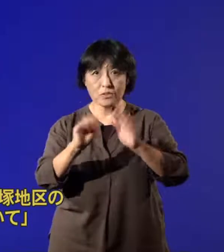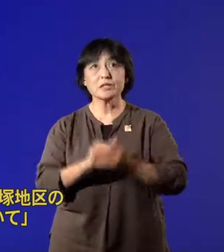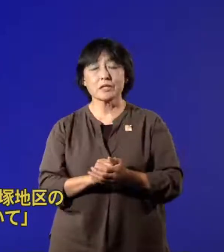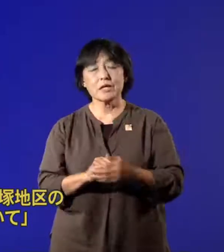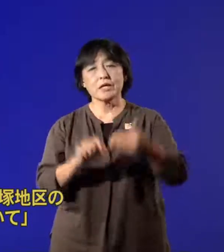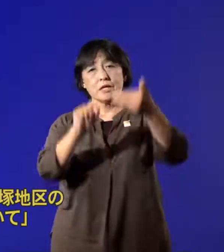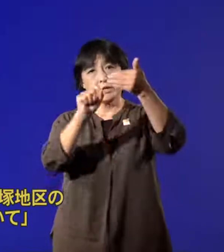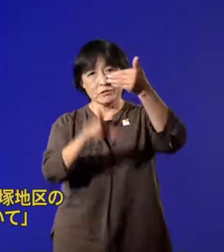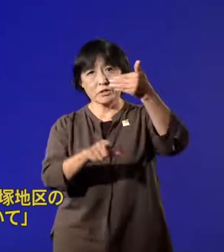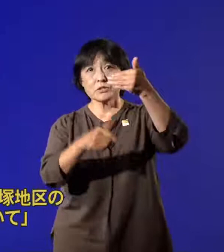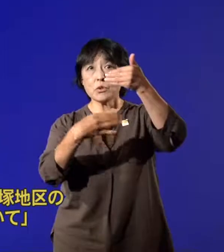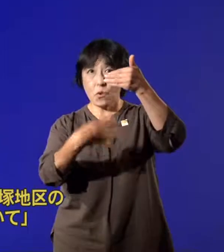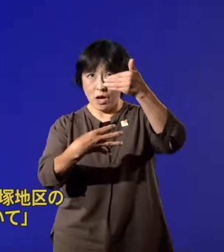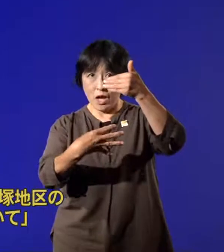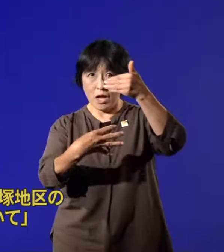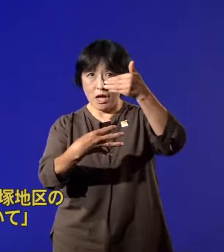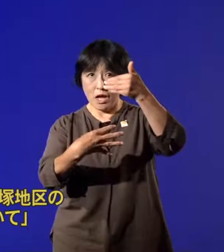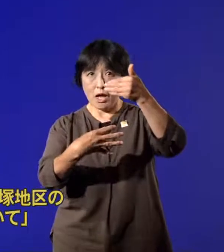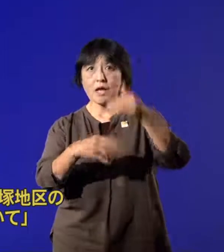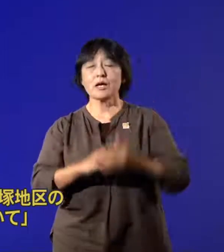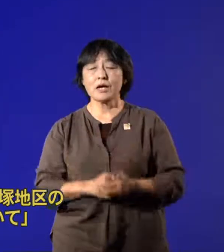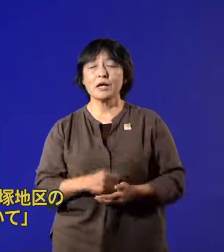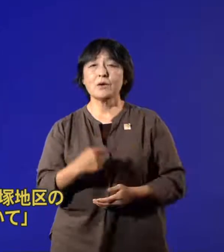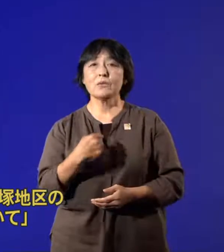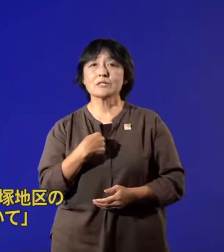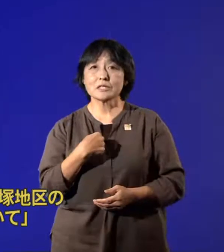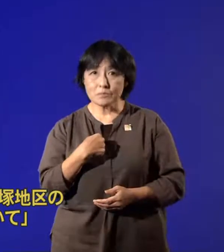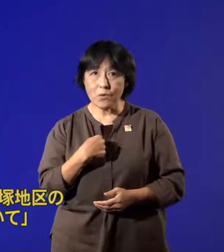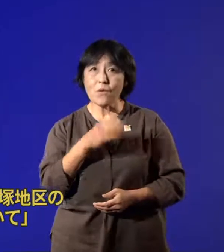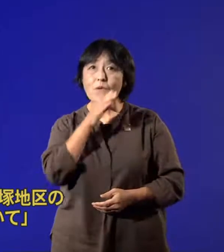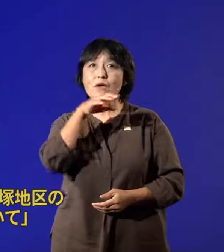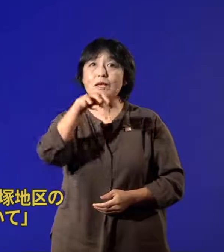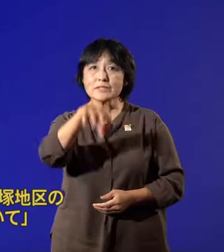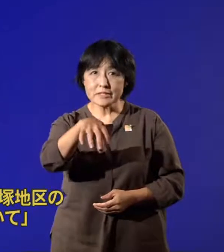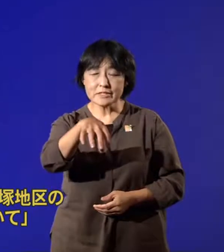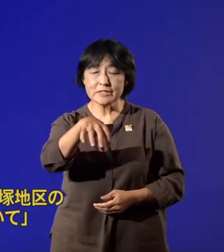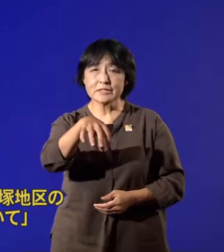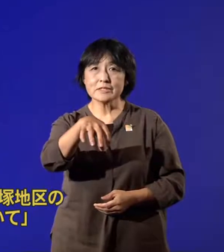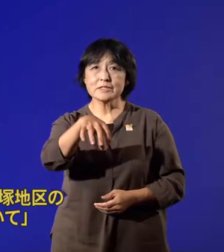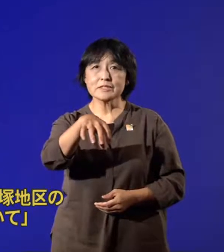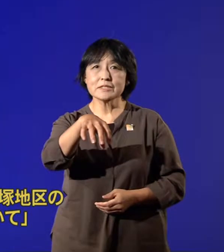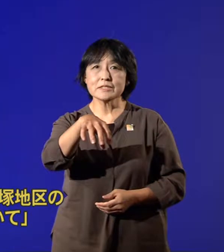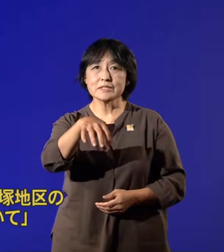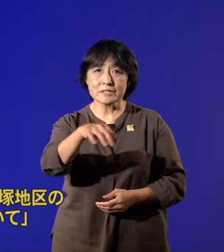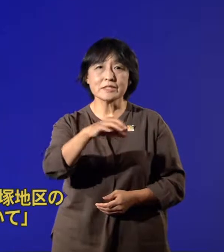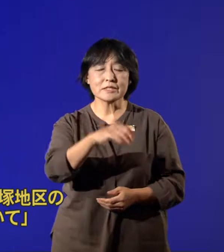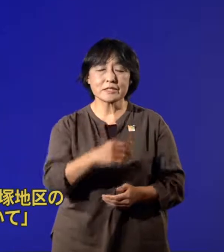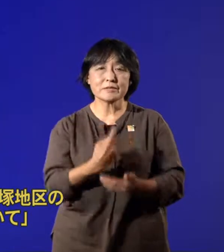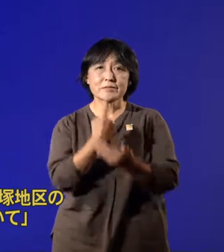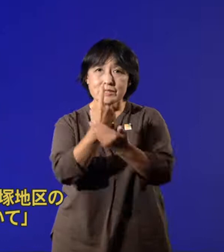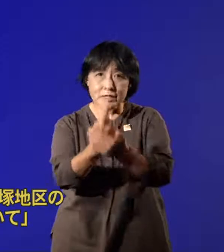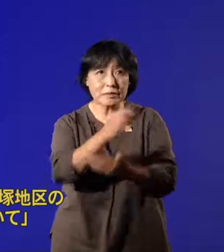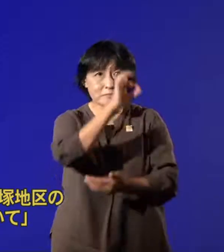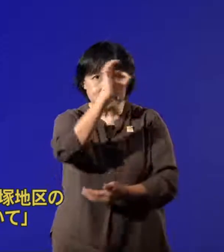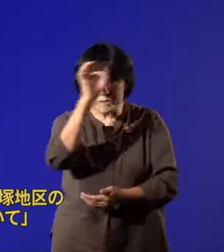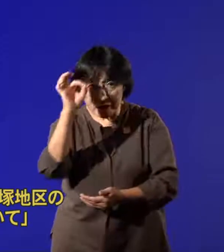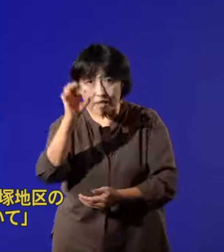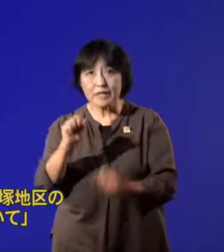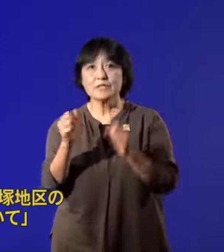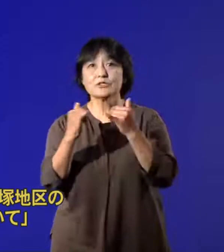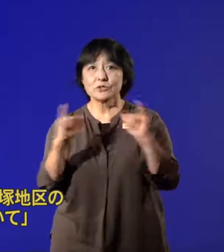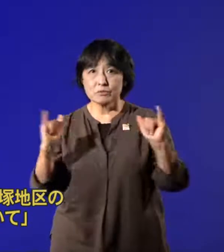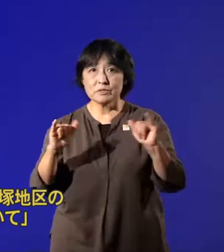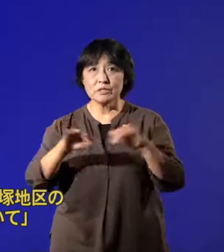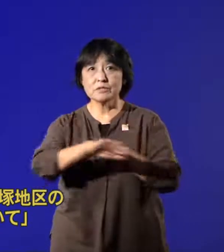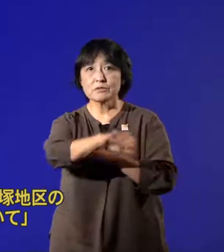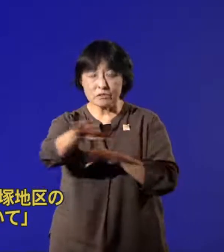の4日の日にですね、私も現地を見させていただきまして、住民の方々との